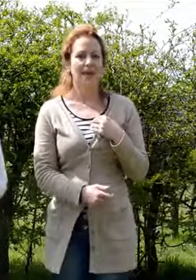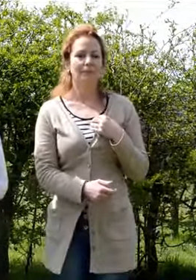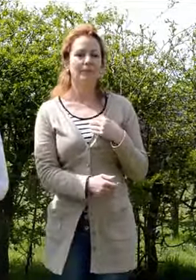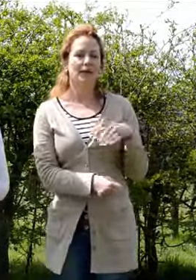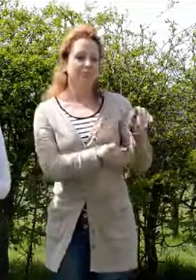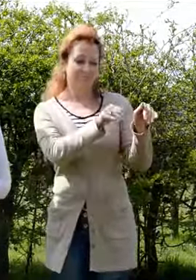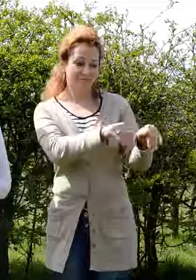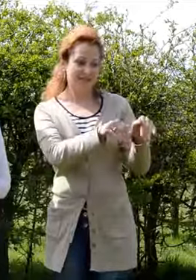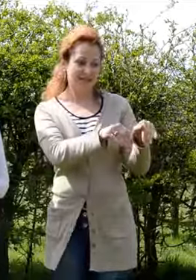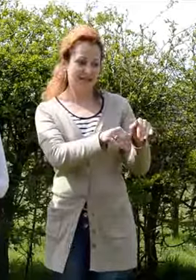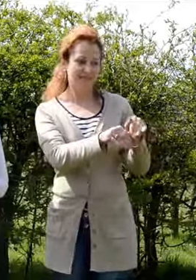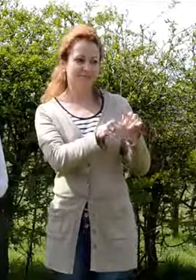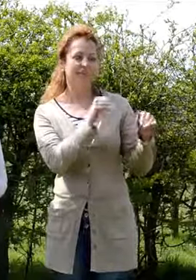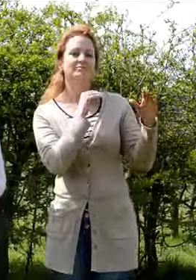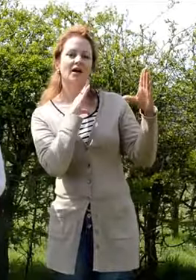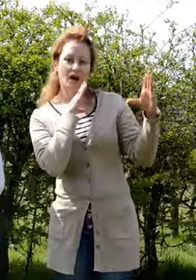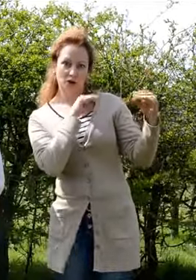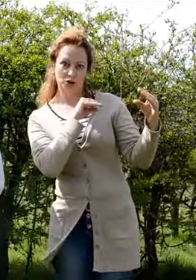dier.